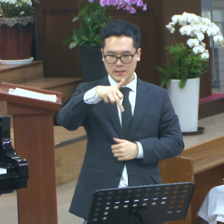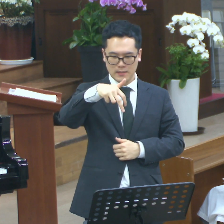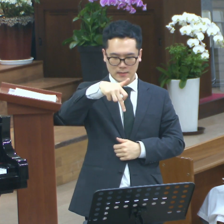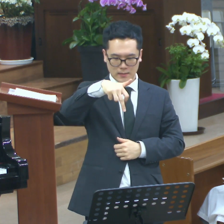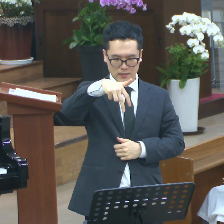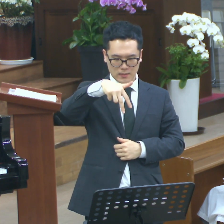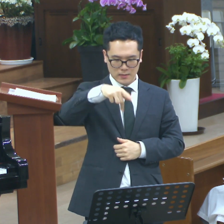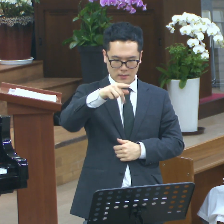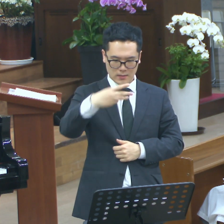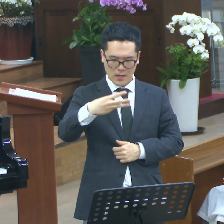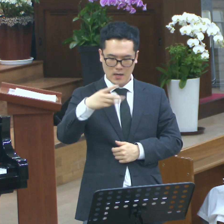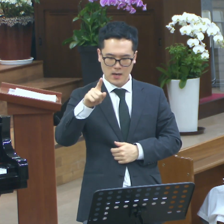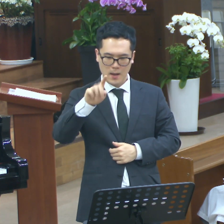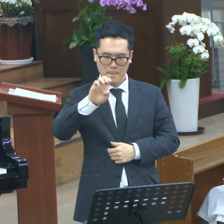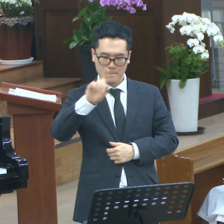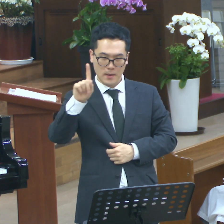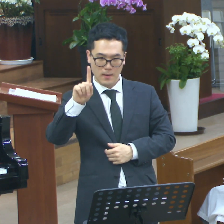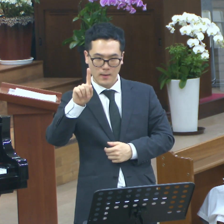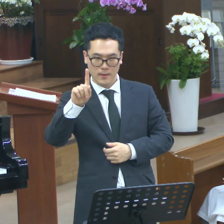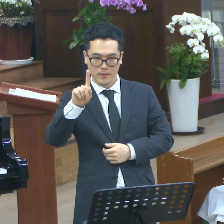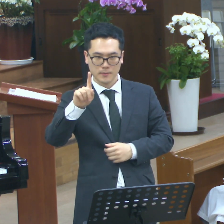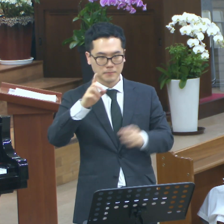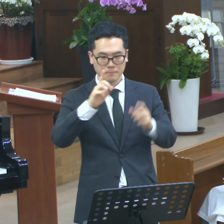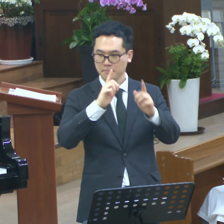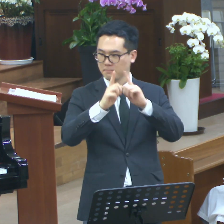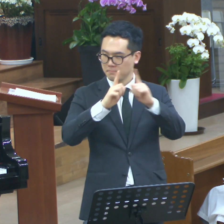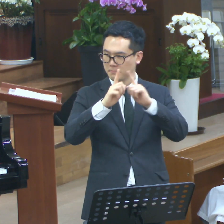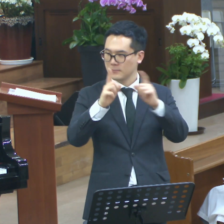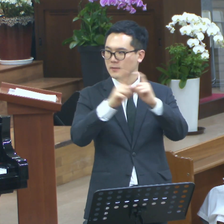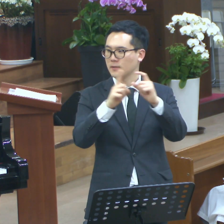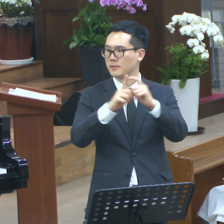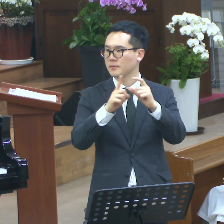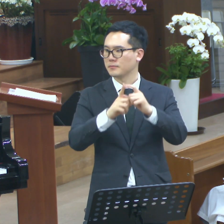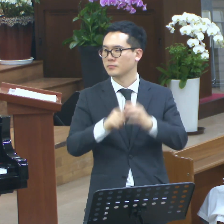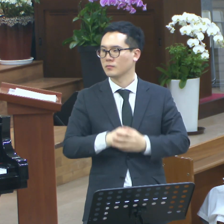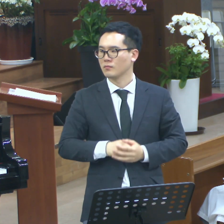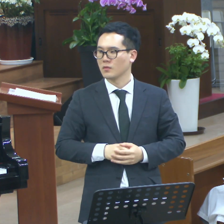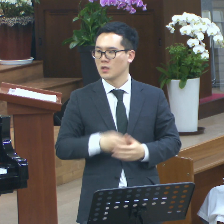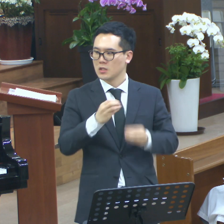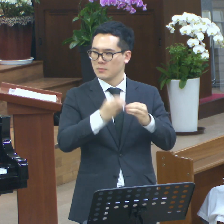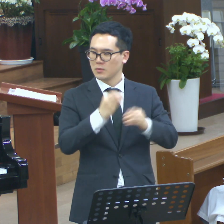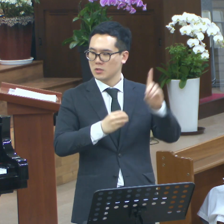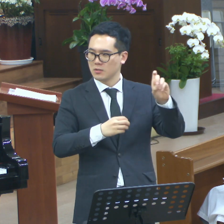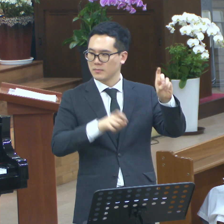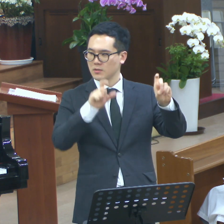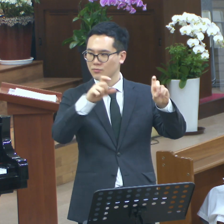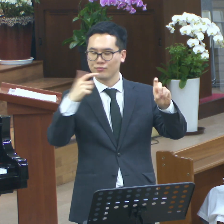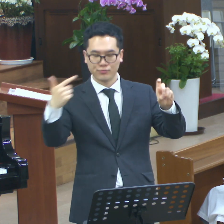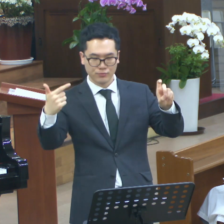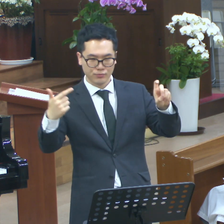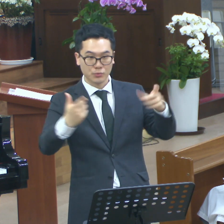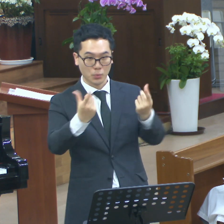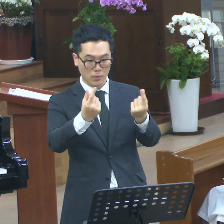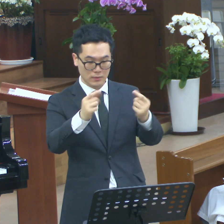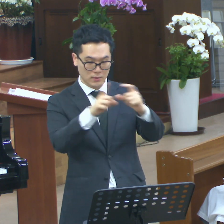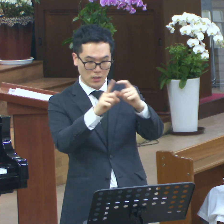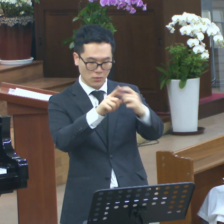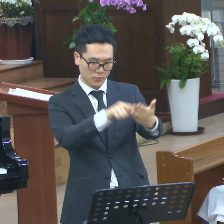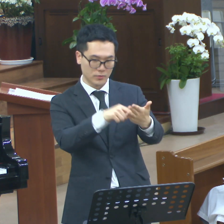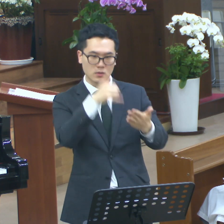타오르고 바람이 휘몰아치는 모습이에요. 시편 11편 6절에 이 단어는 불과 유황과 태우는 바람 했을